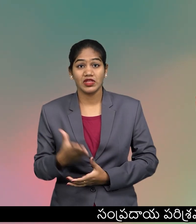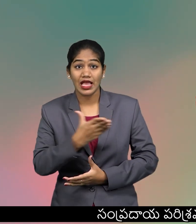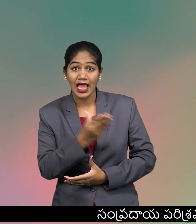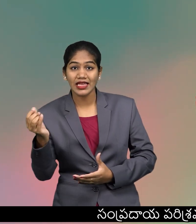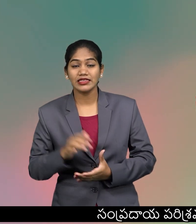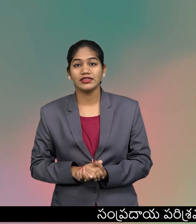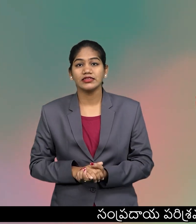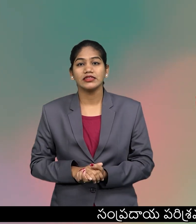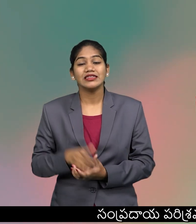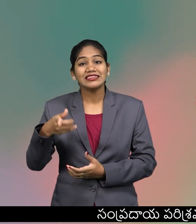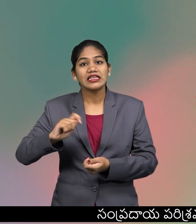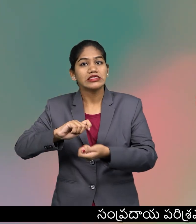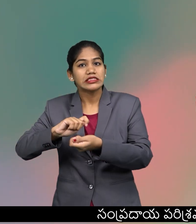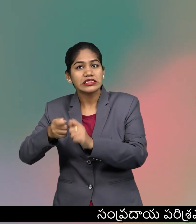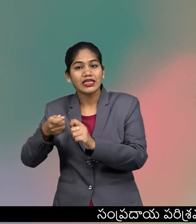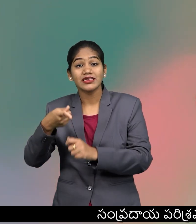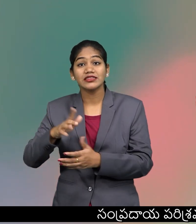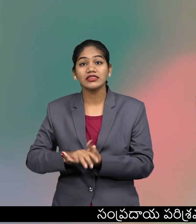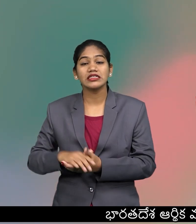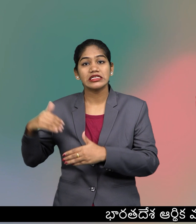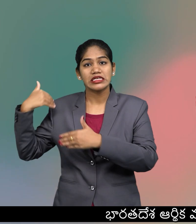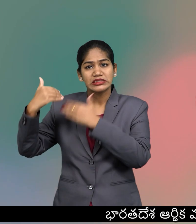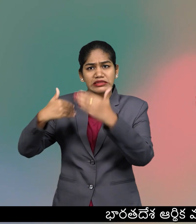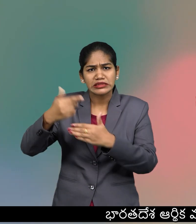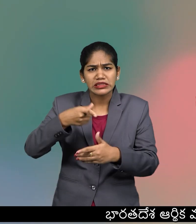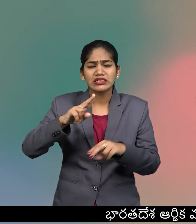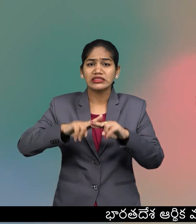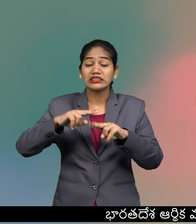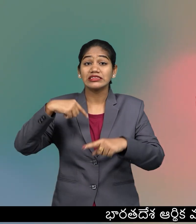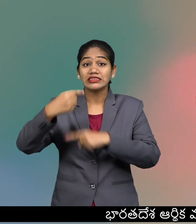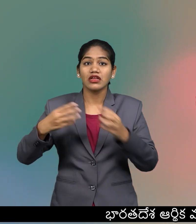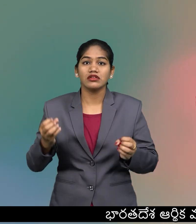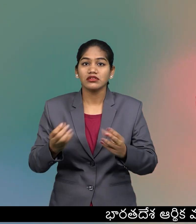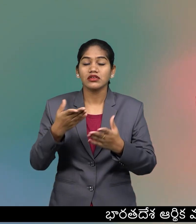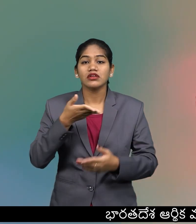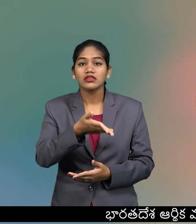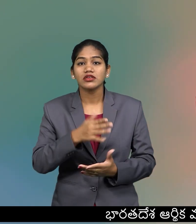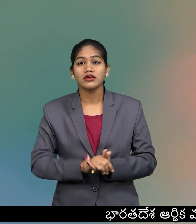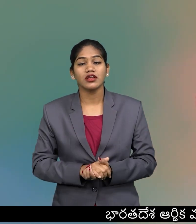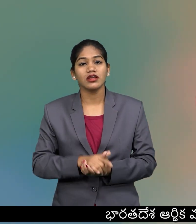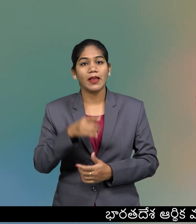సాంప్రదాయ పరిశ్రమలను భర్తీ చేయడం ద్వారా భారతదేశ ఆర్థిక వ్యవస్థను హాని కలిగించింది.